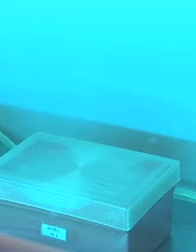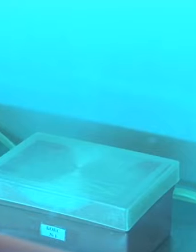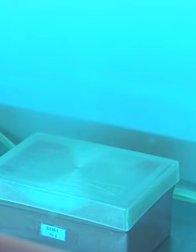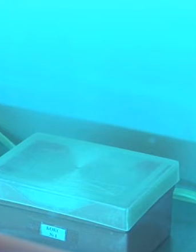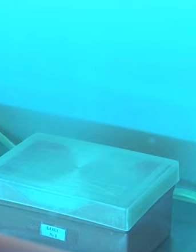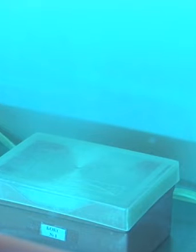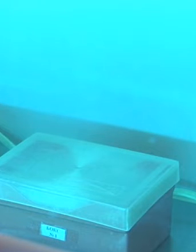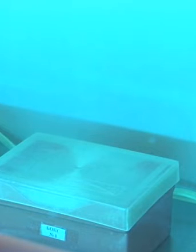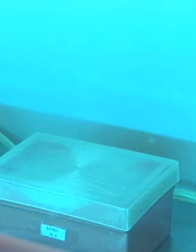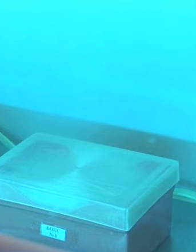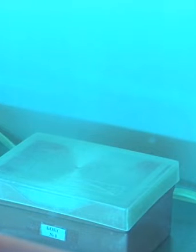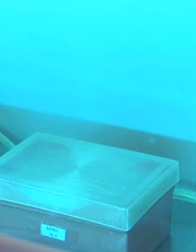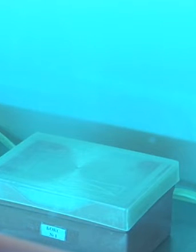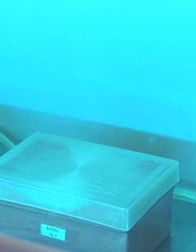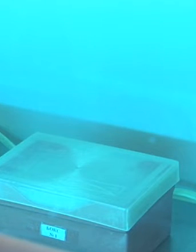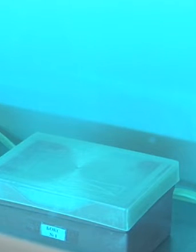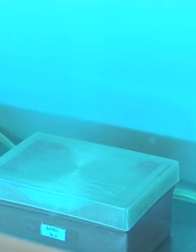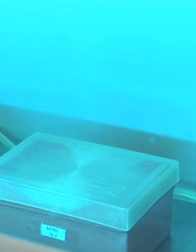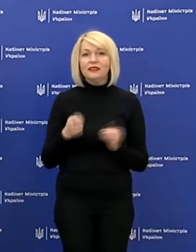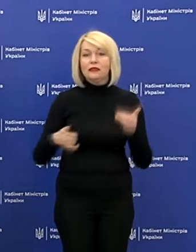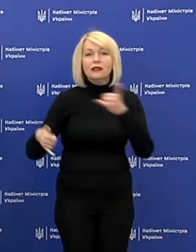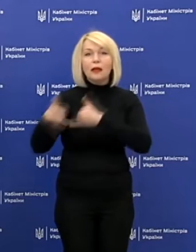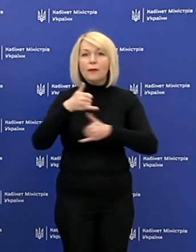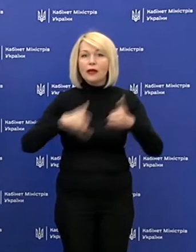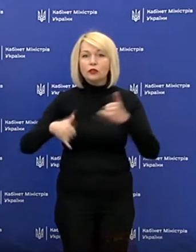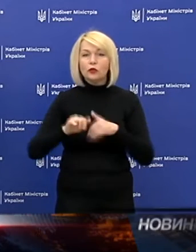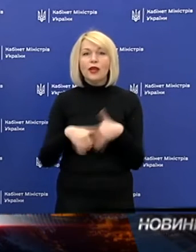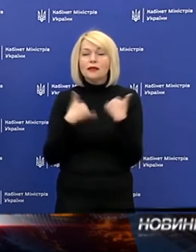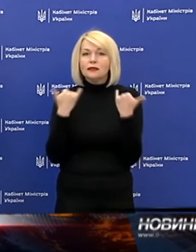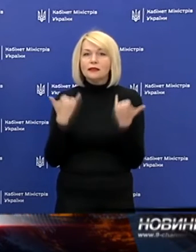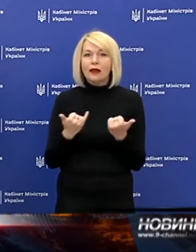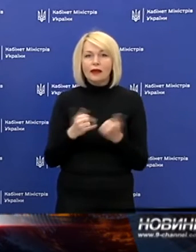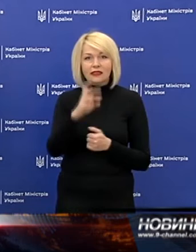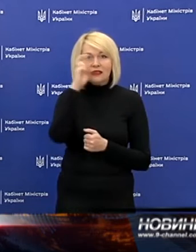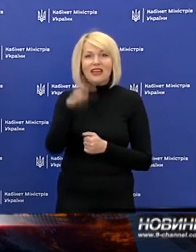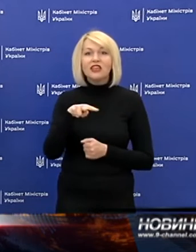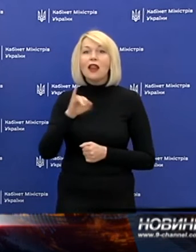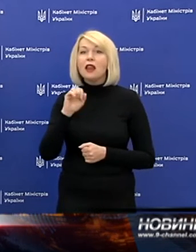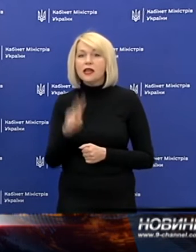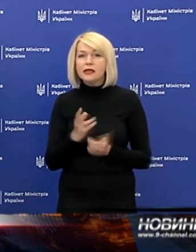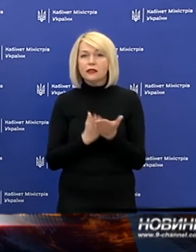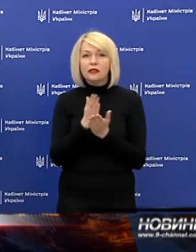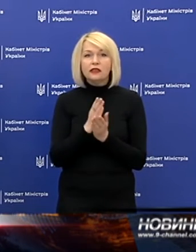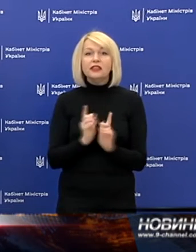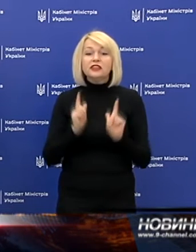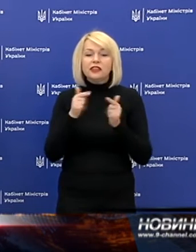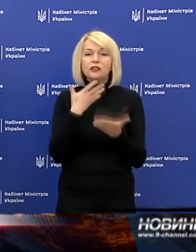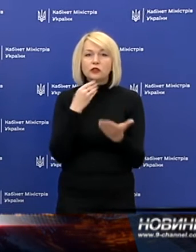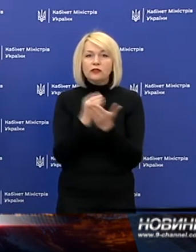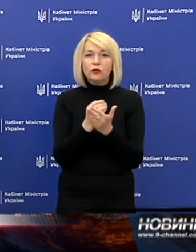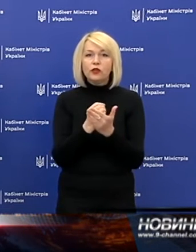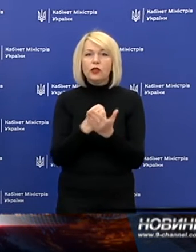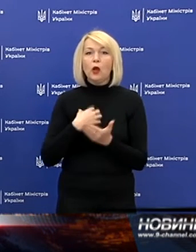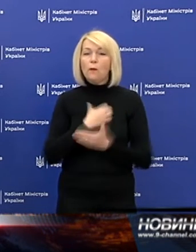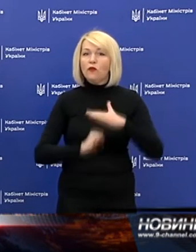ПЛР-систем. Чи це так, покаже розслідування. Зараз Держлікслужба, згідно своїх повноважень, проводить